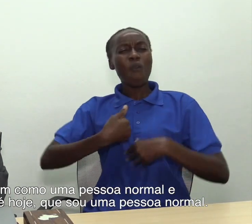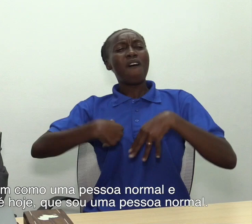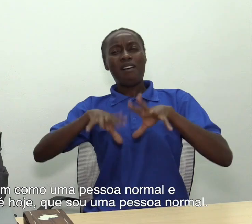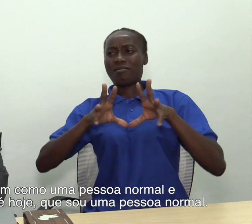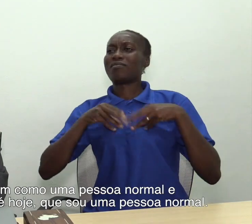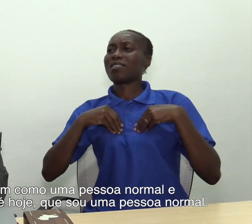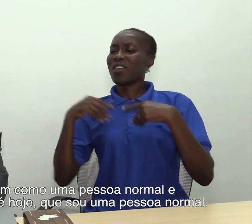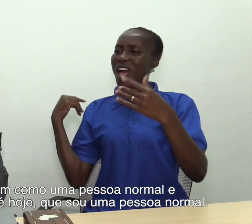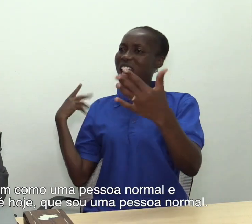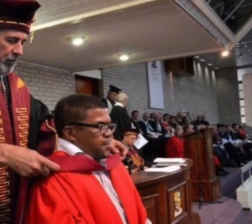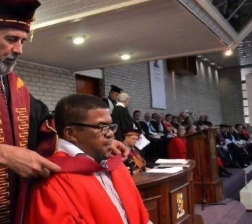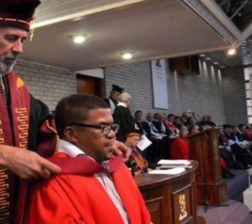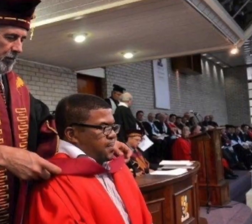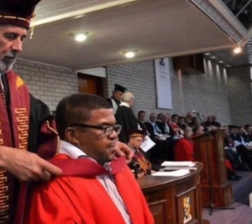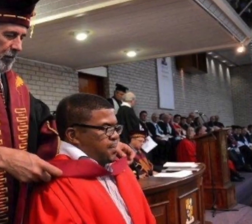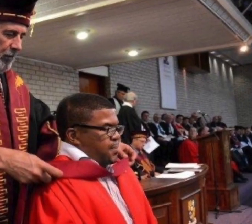que sou uma pessoa normal.